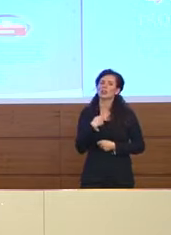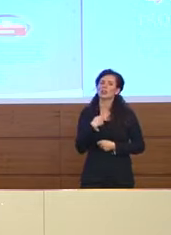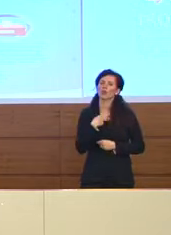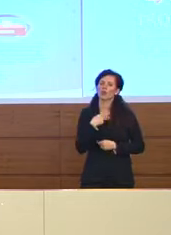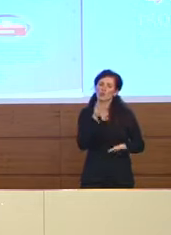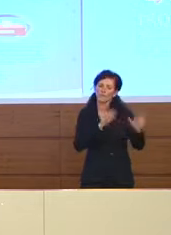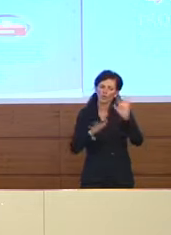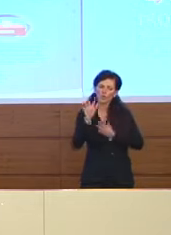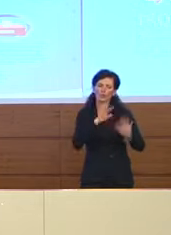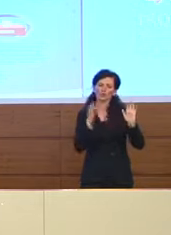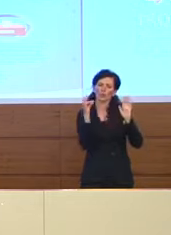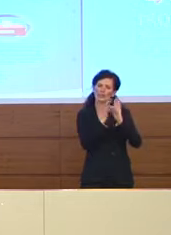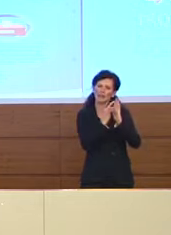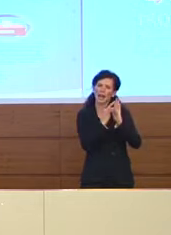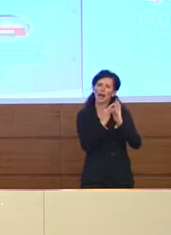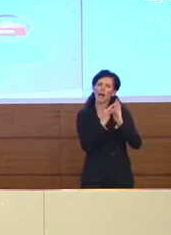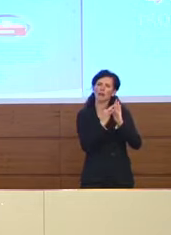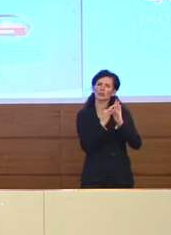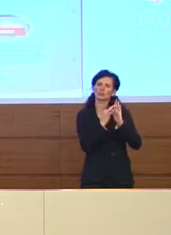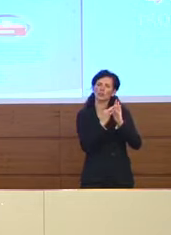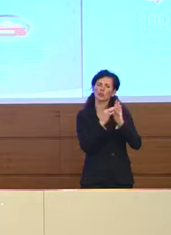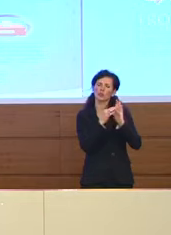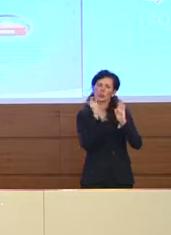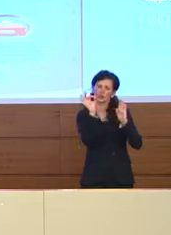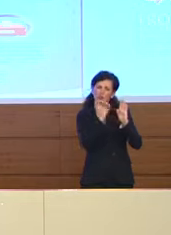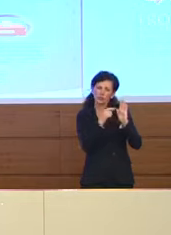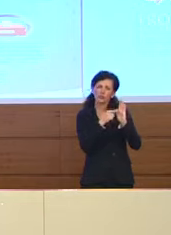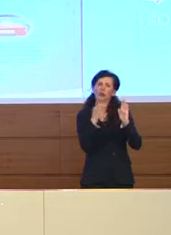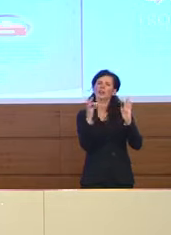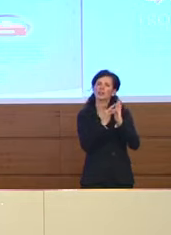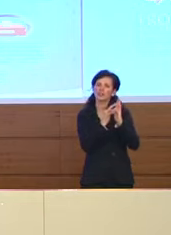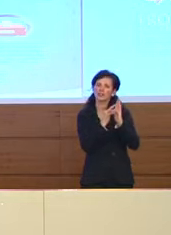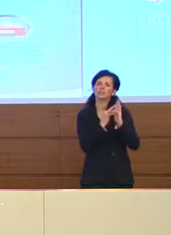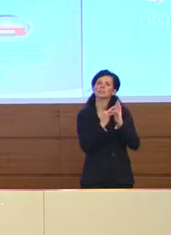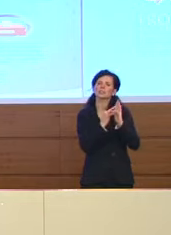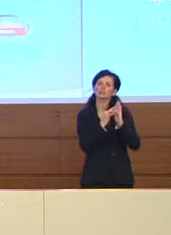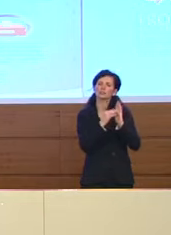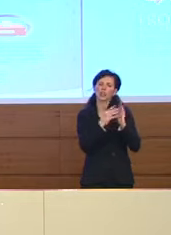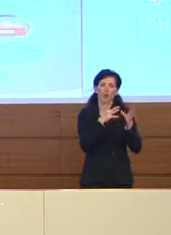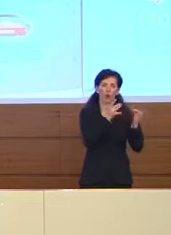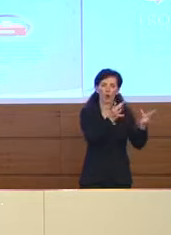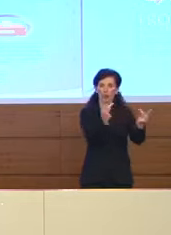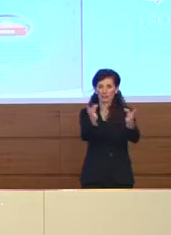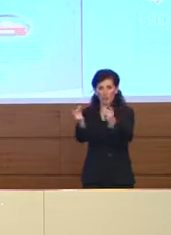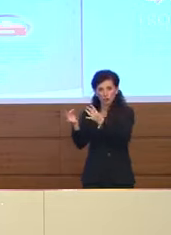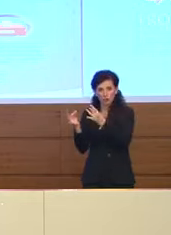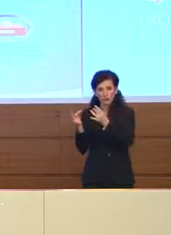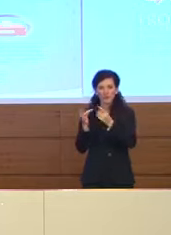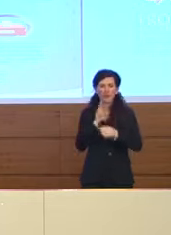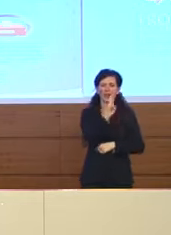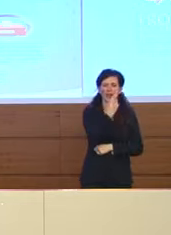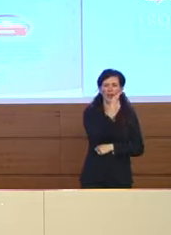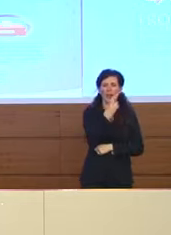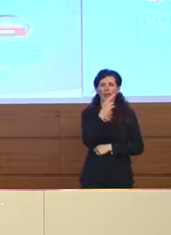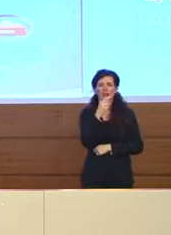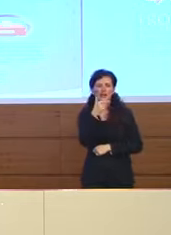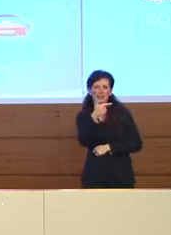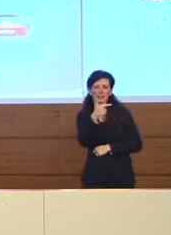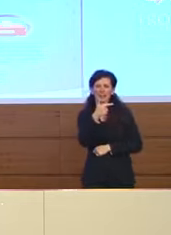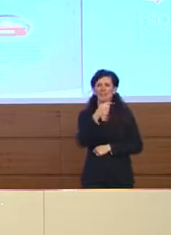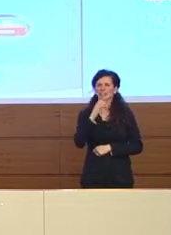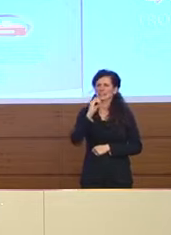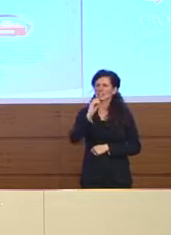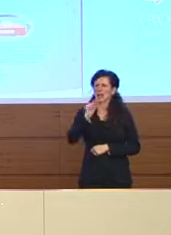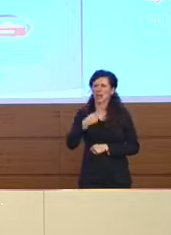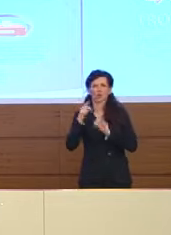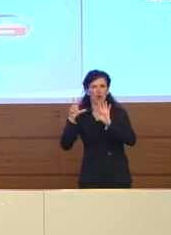indicavano un indice di contagiosità attualizzato quindi una racconti di 08 il